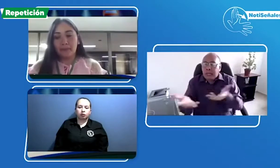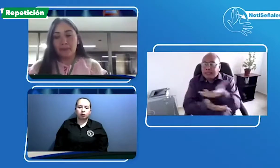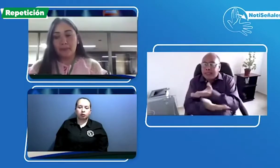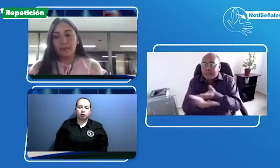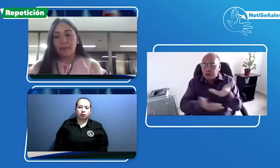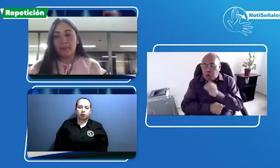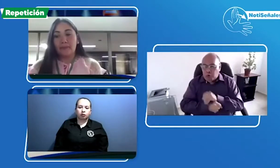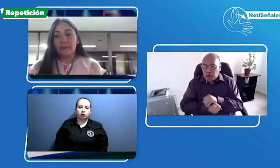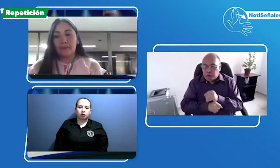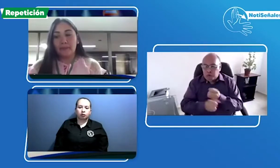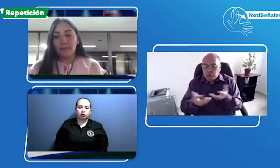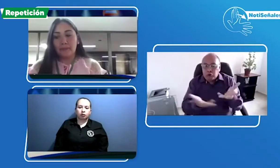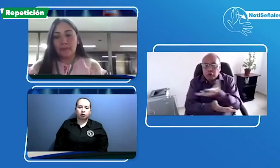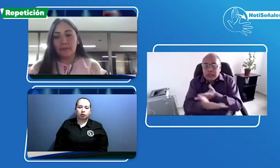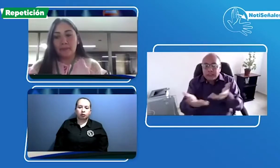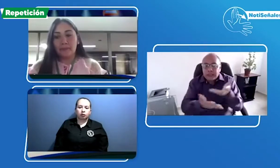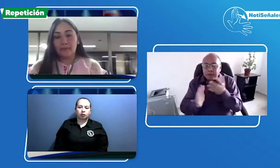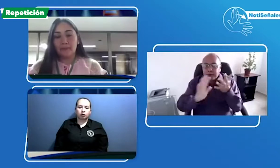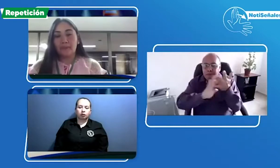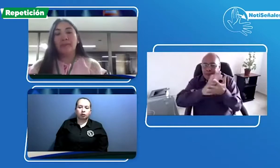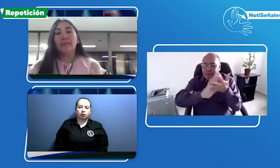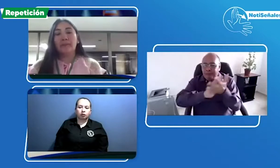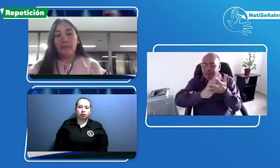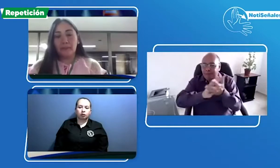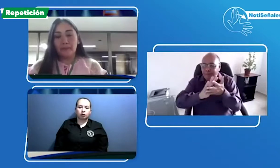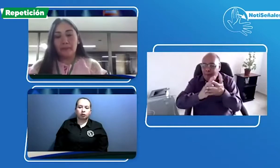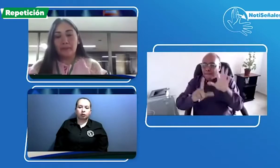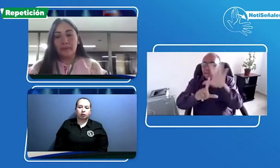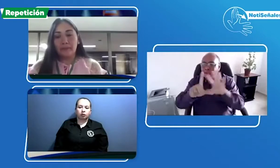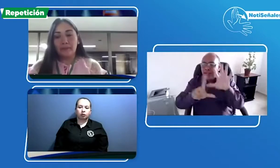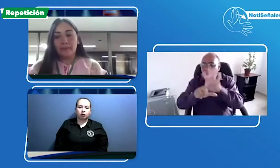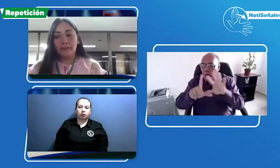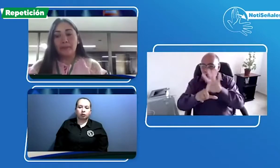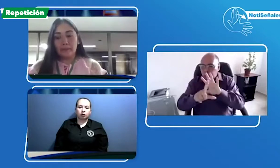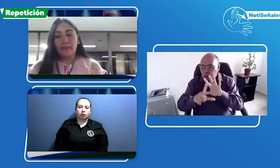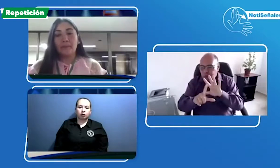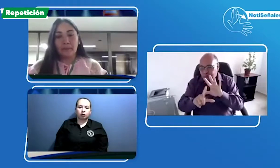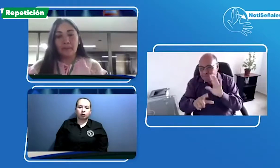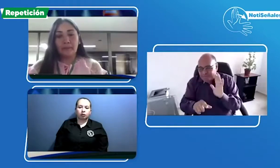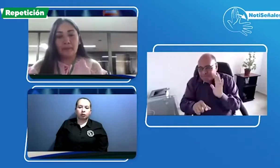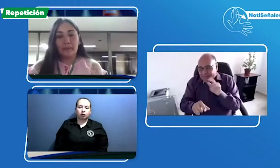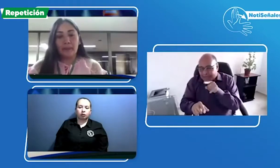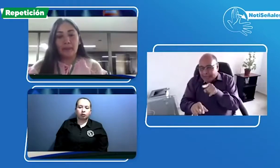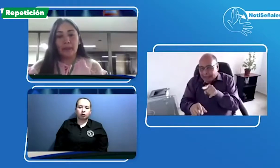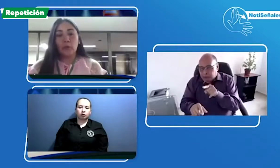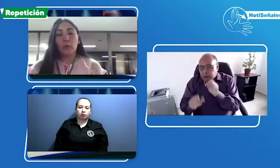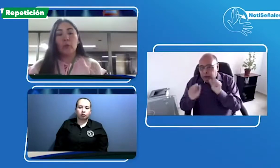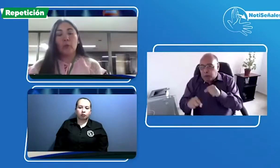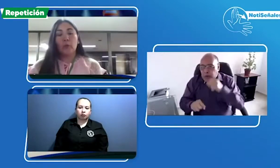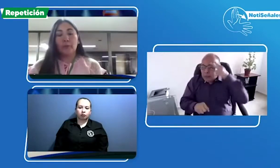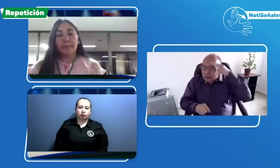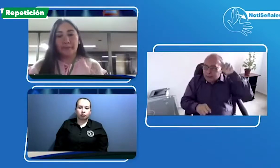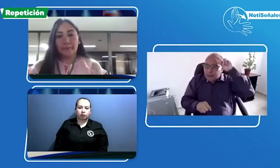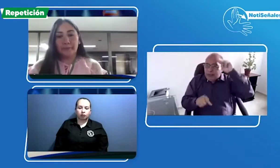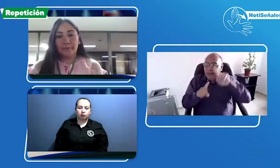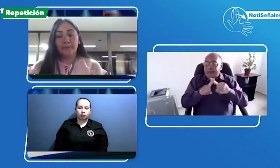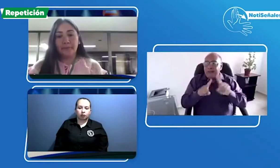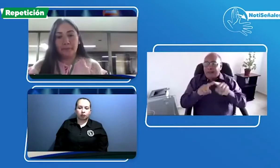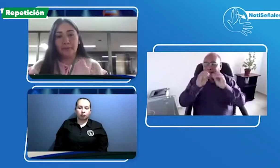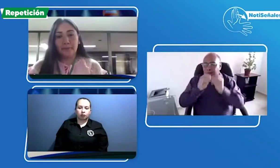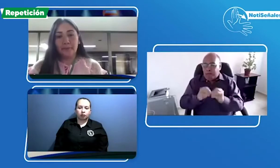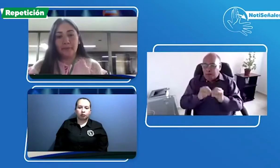indicaría a la comunidad sorda otra cosa, que es cuando dice socialización de videos de lengua de señas.